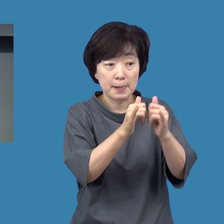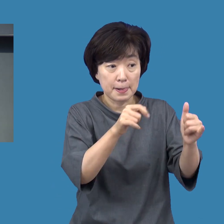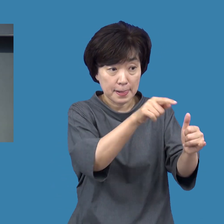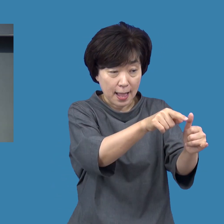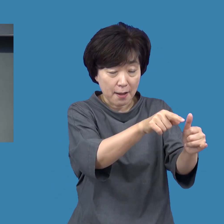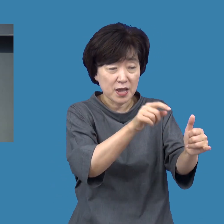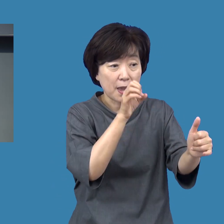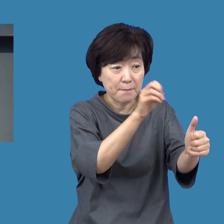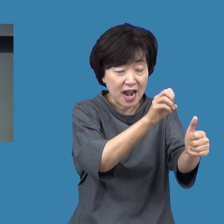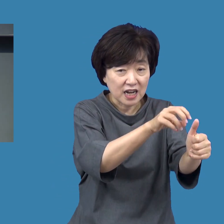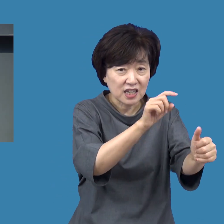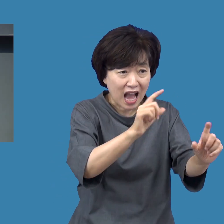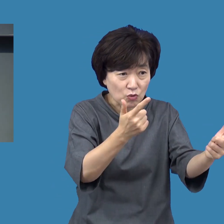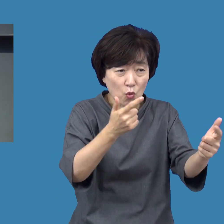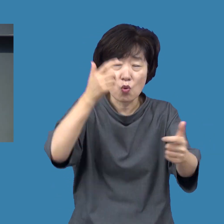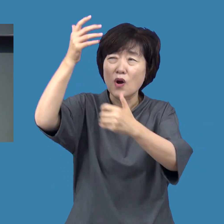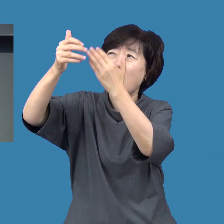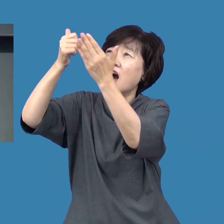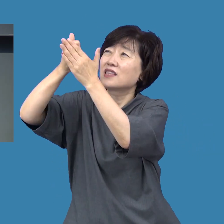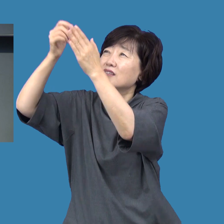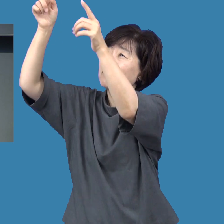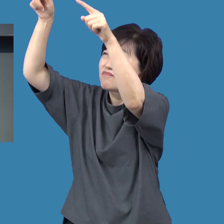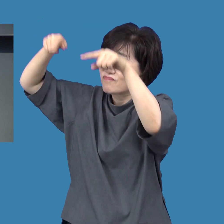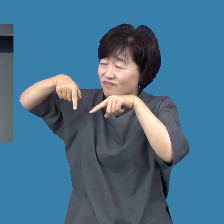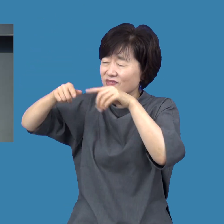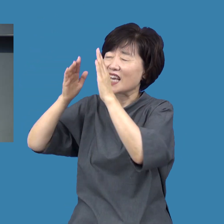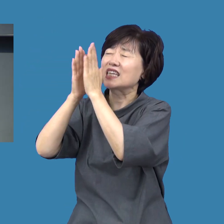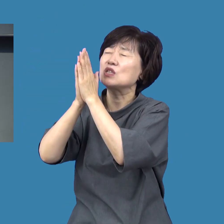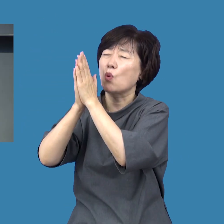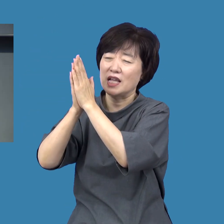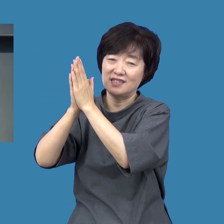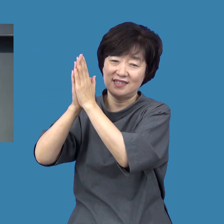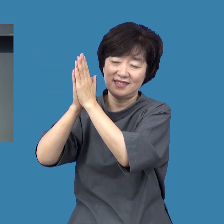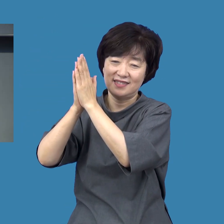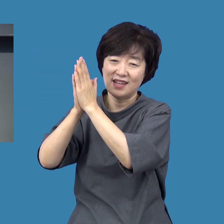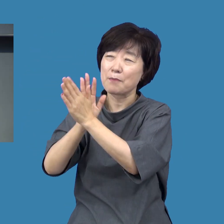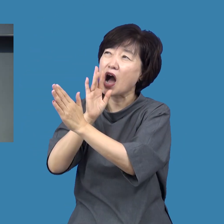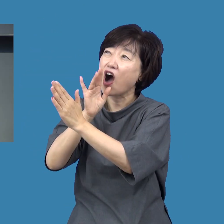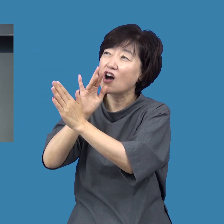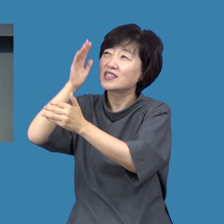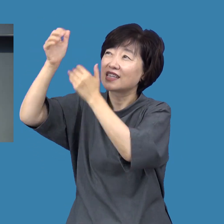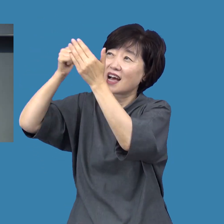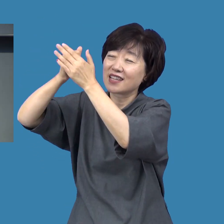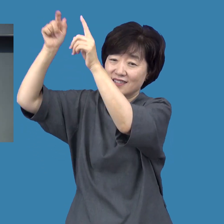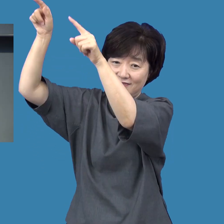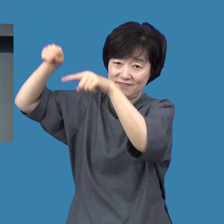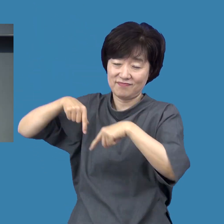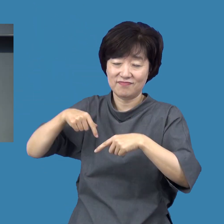아니라 하나님께 기도하는 것이라고 얘기합니다. 그렇죠? 방언은 기본적으로